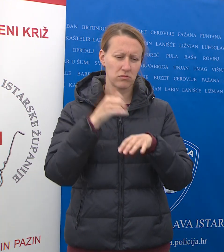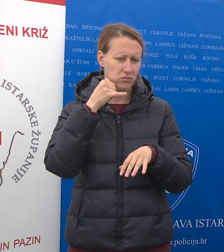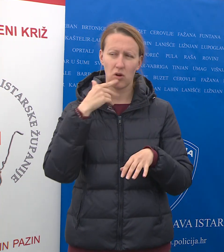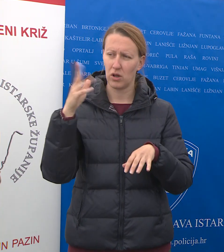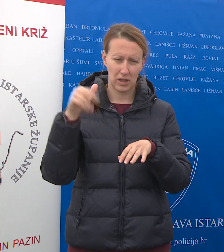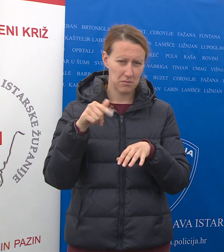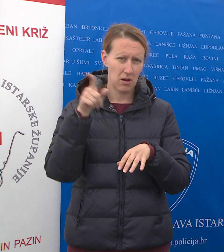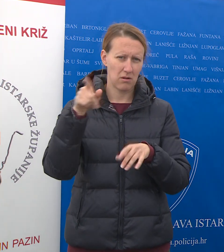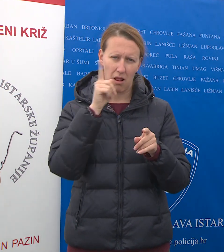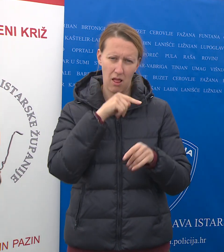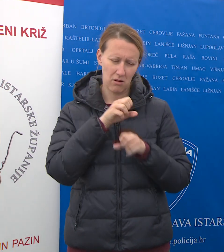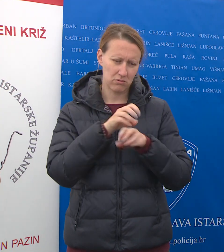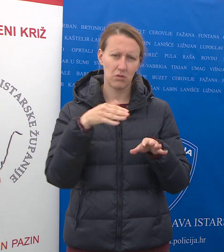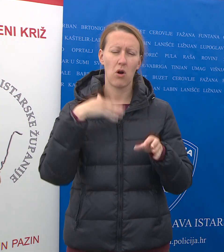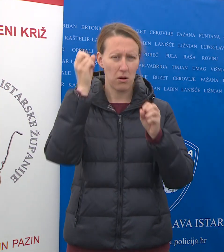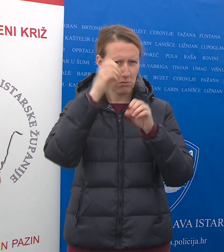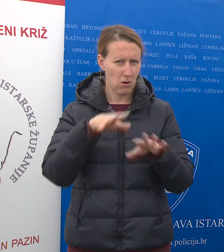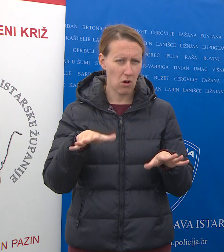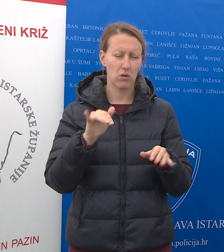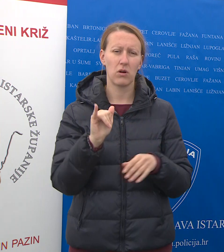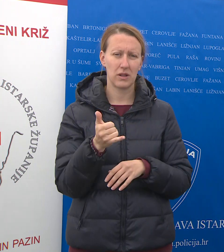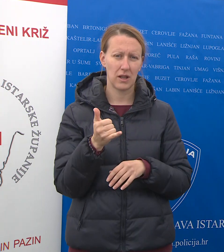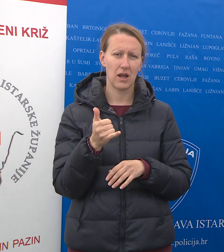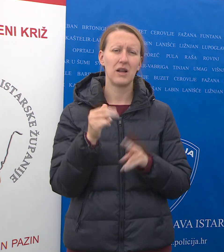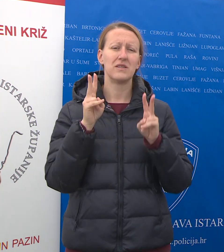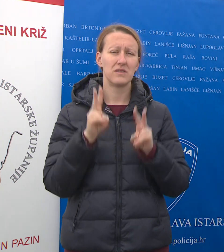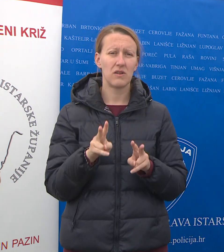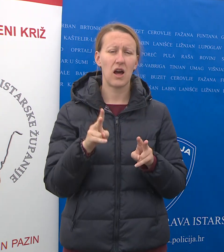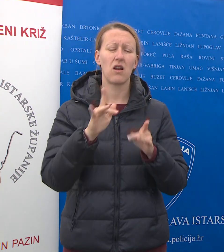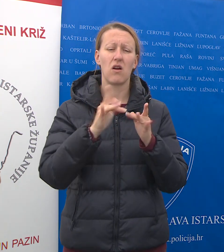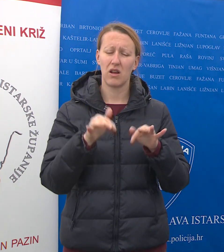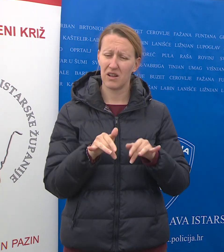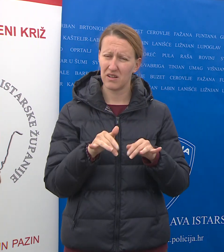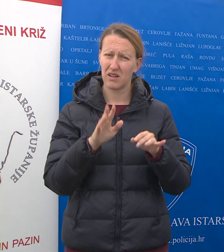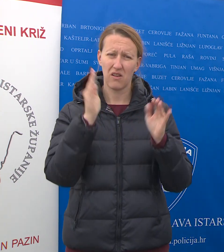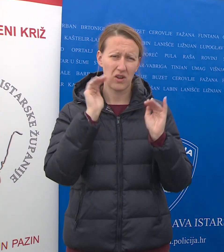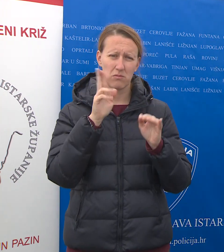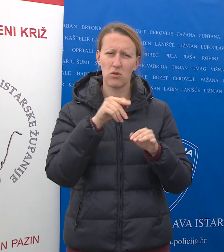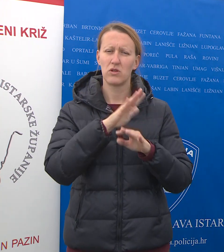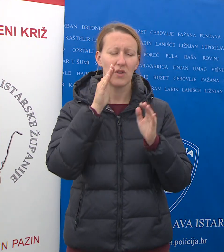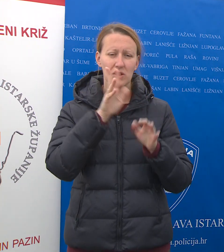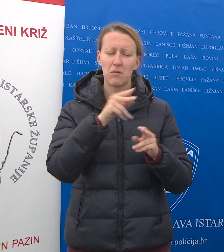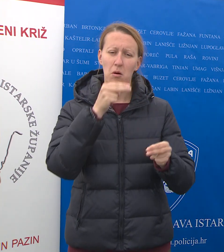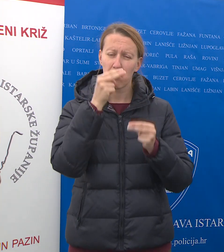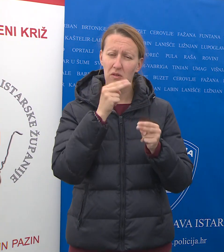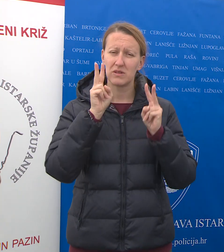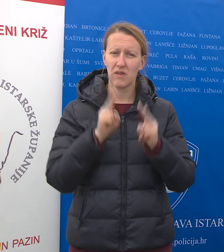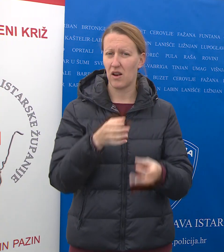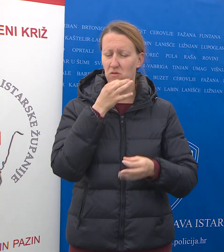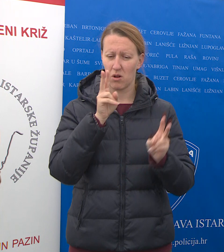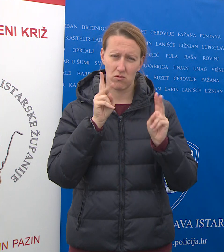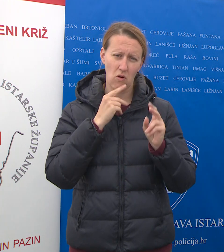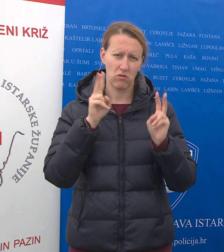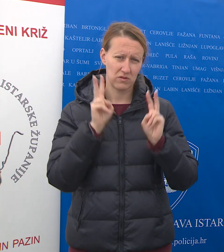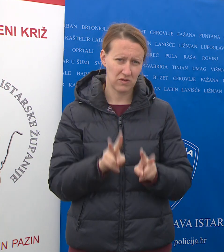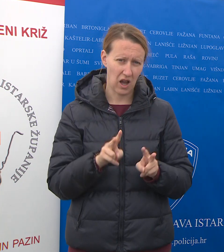koju imamo i poruka moja bi bila da stvarno na društvenim mrežama vjerujete samo provjerenim izvorima i